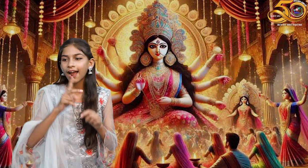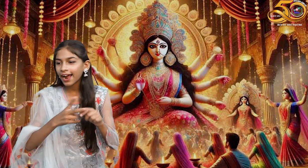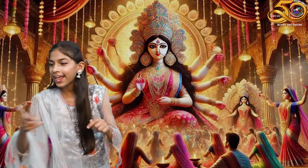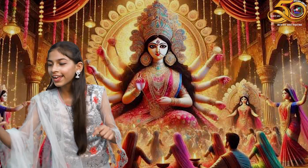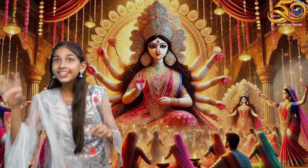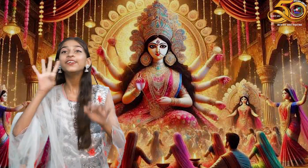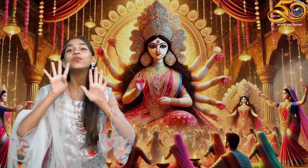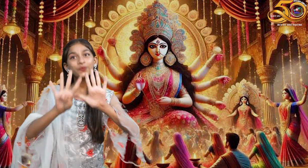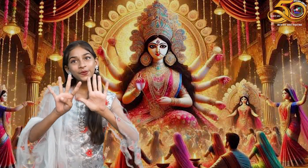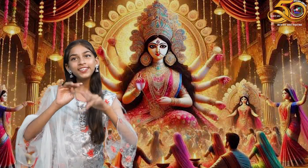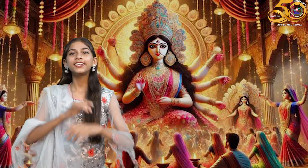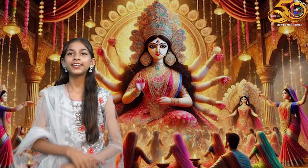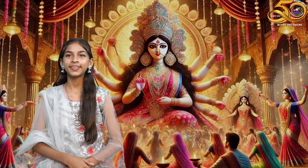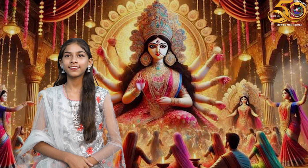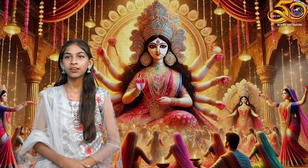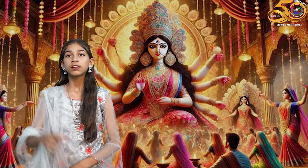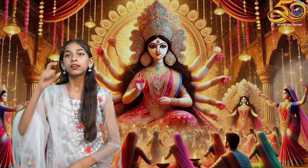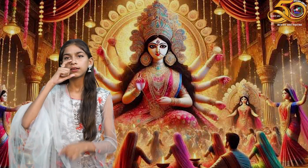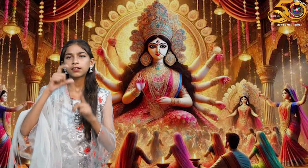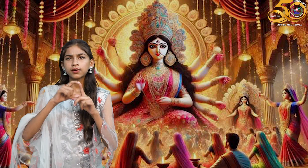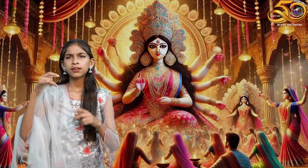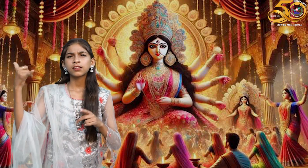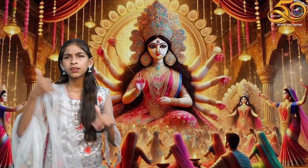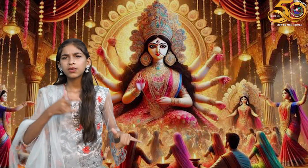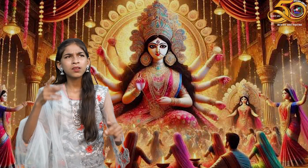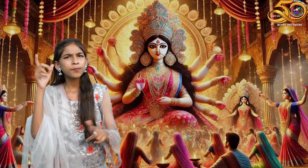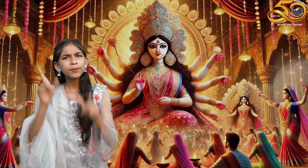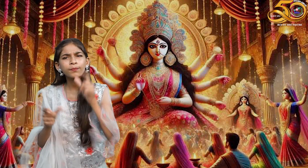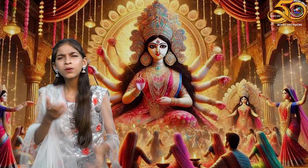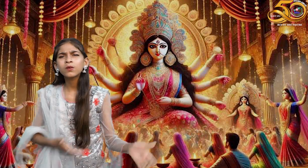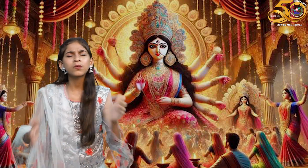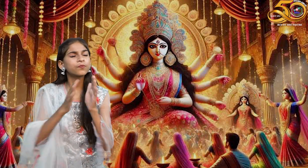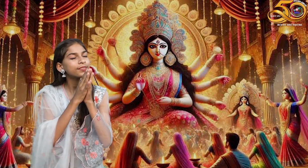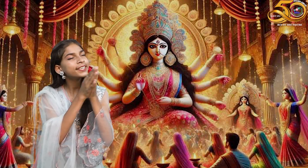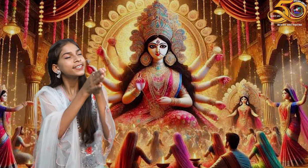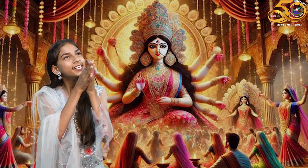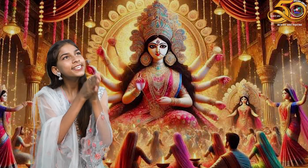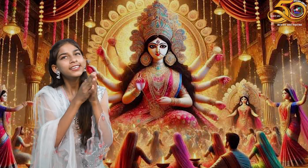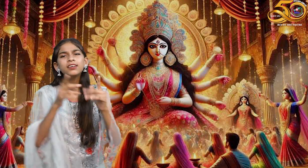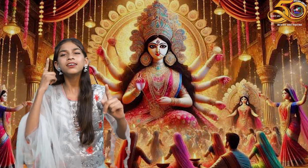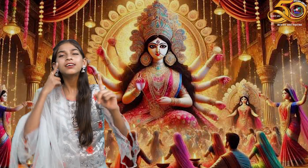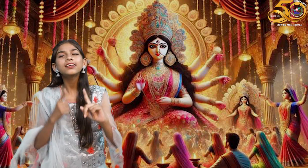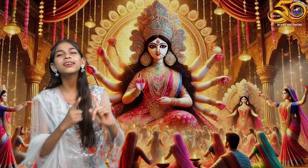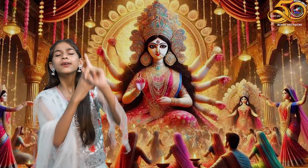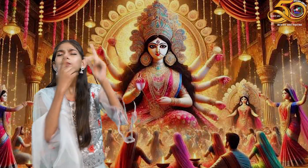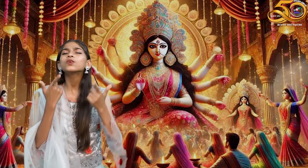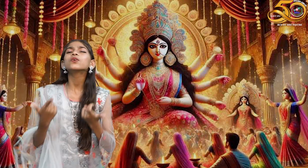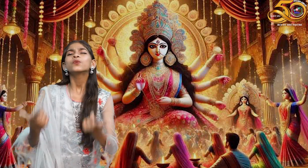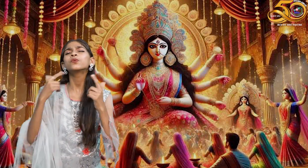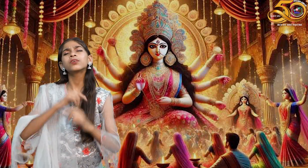गए हैं हम मादुर्गा की पूजा भक्ती अराधना क्यों करते हैं आये जानते